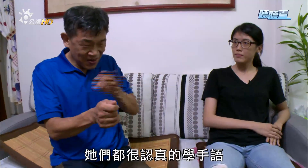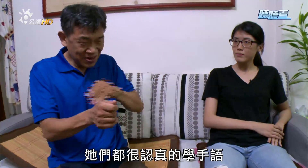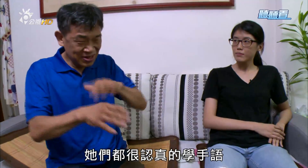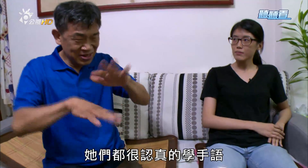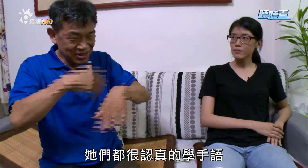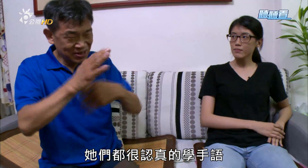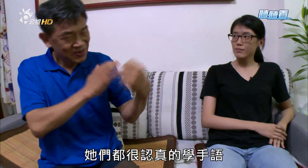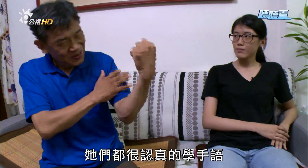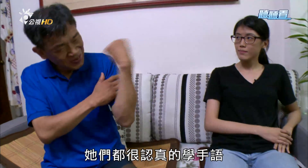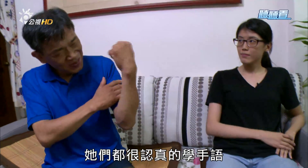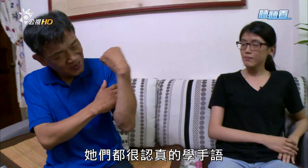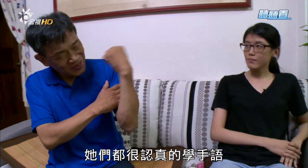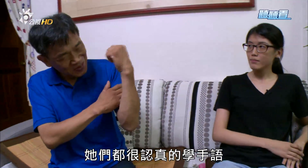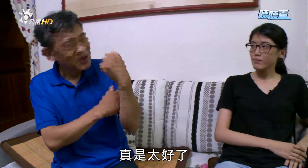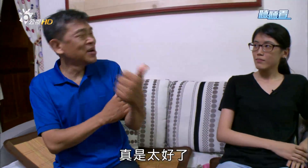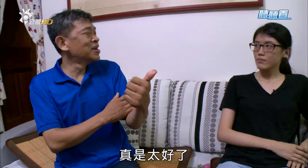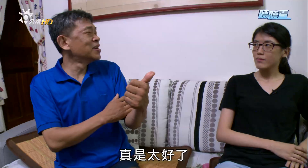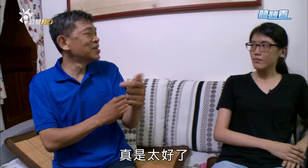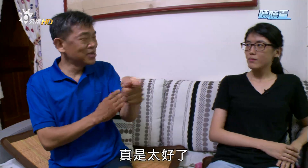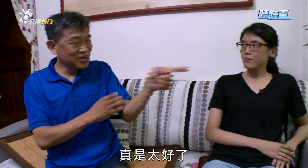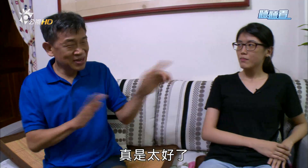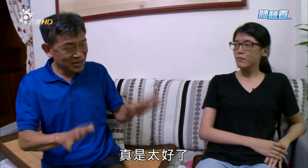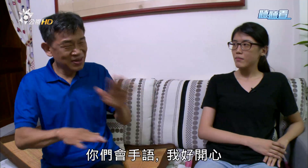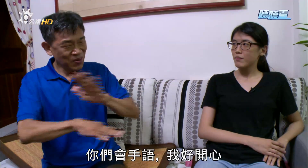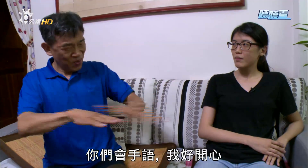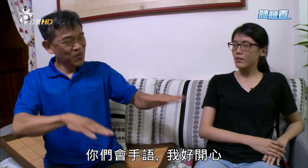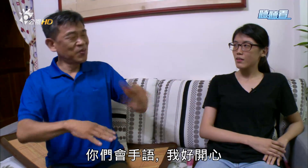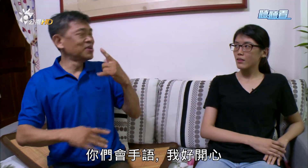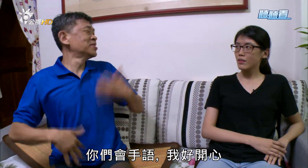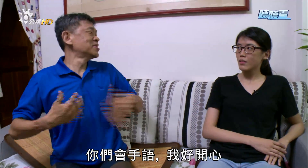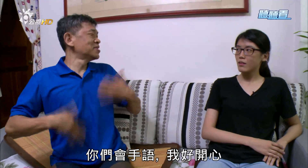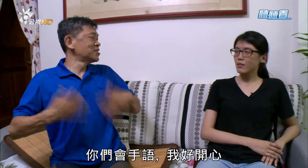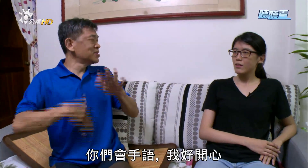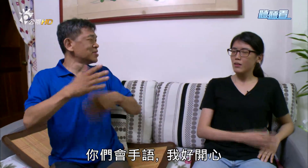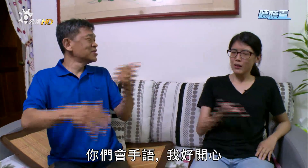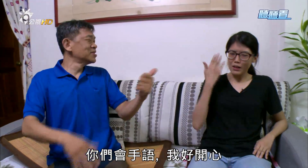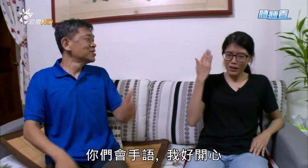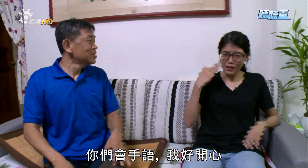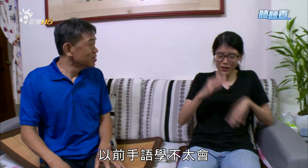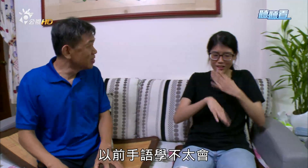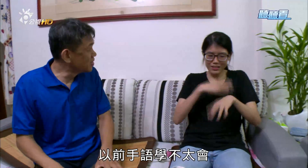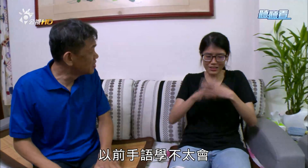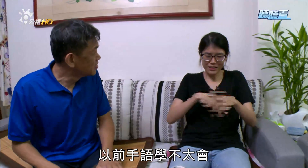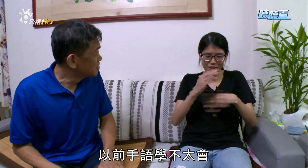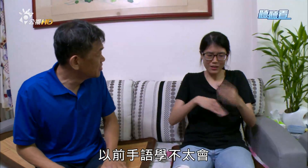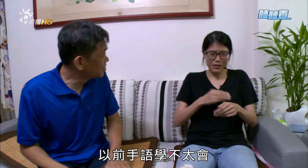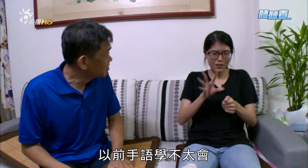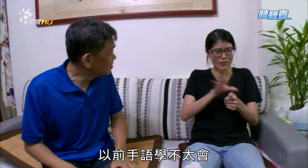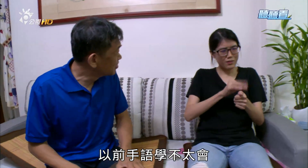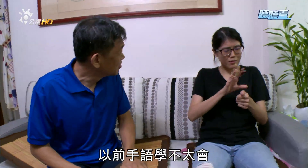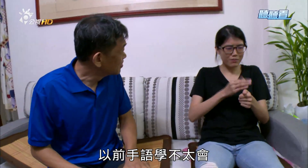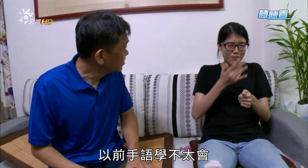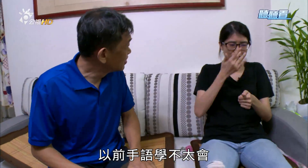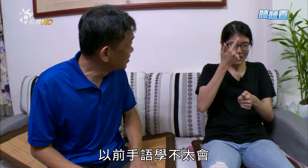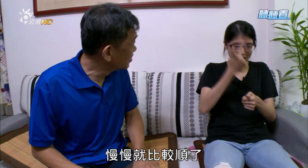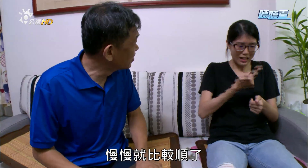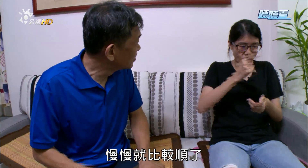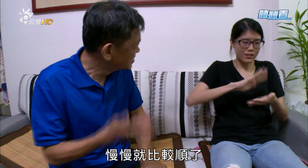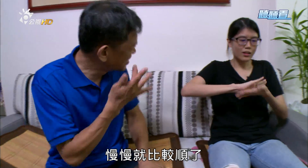啊，都很认真地学手语，真是太好了。你们会手语啊，我好开心啊。 以前手语学不太会，慢慢